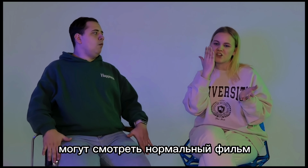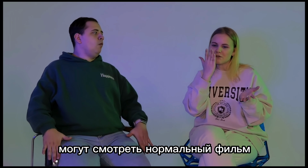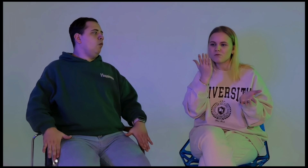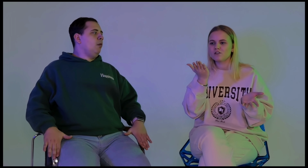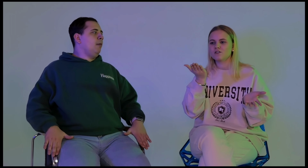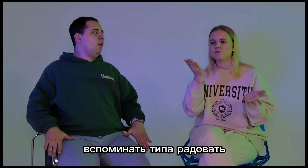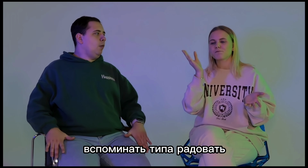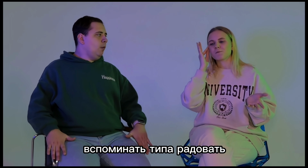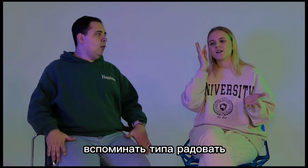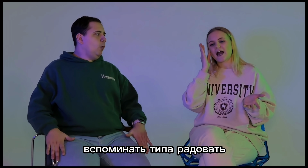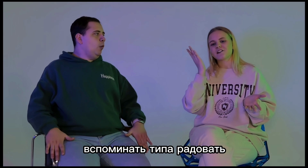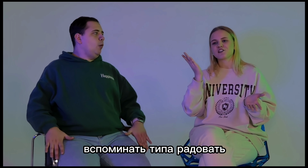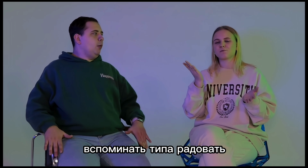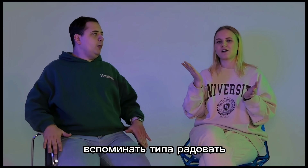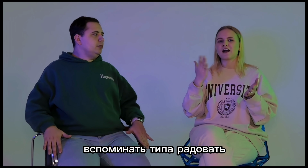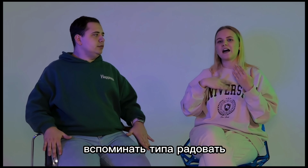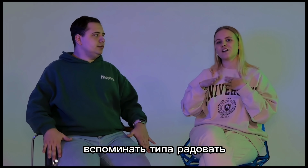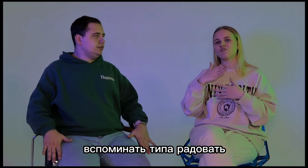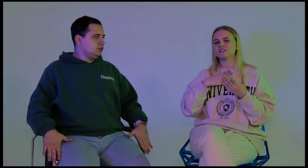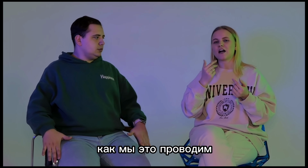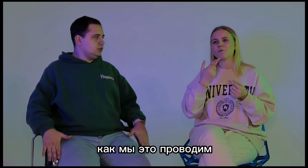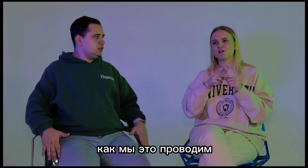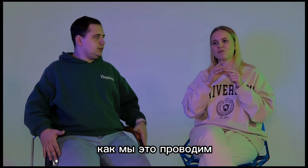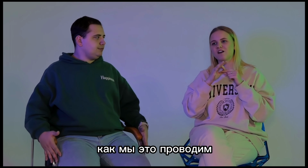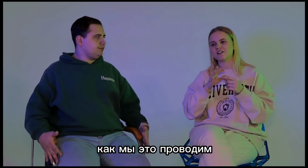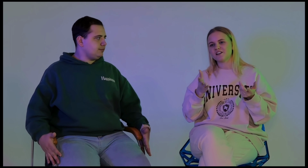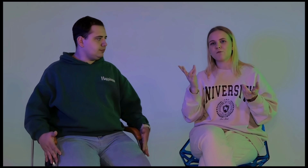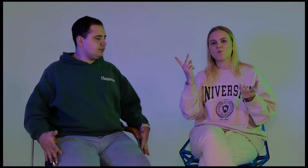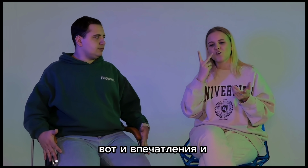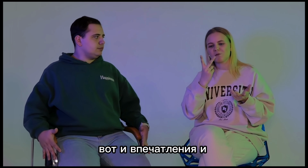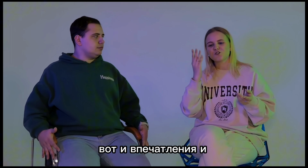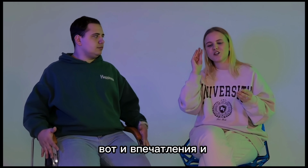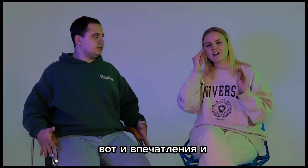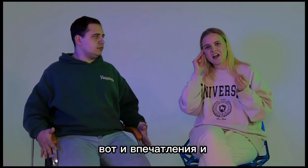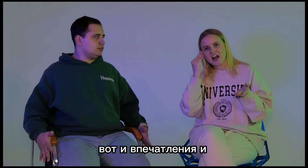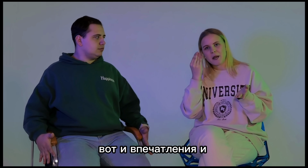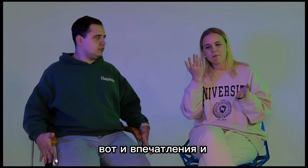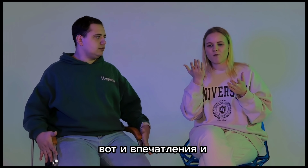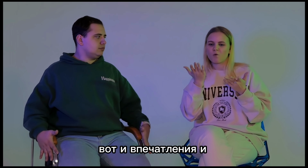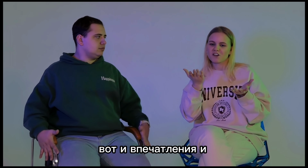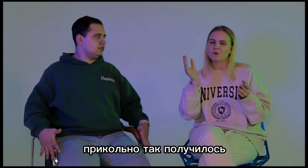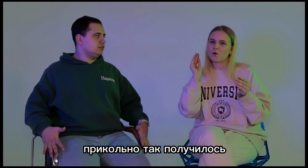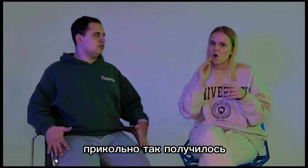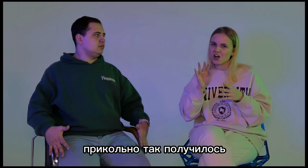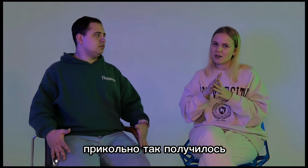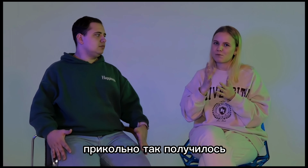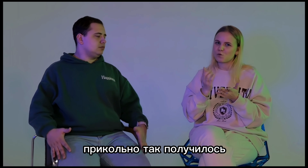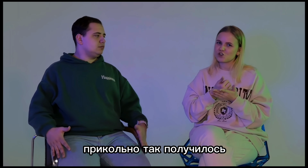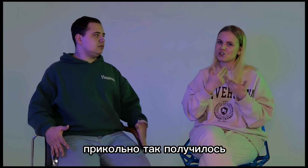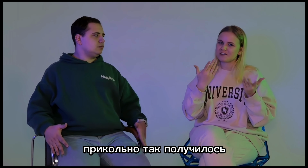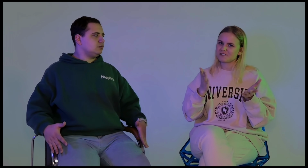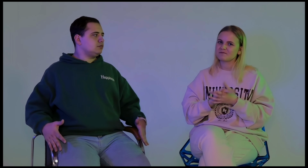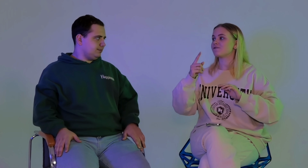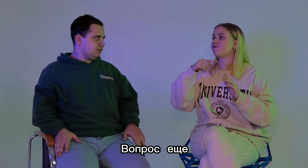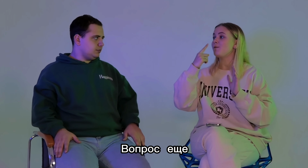фильм, вспоминать, типа, радовать, как мы это проводим, вот, впечатление, вот, прикольно так получилось.